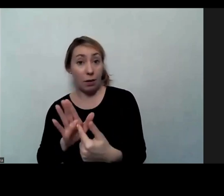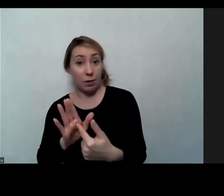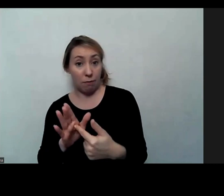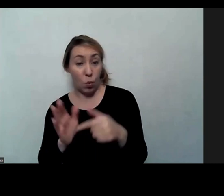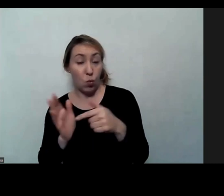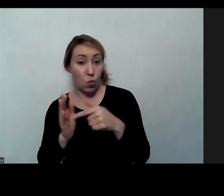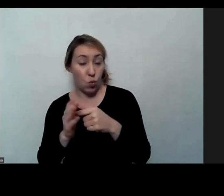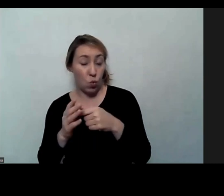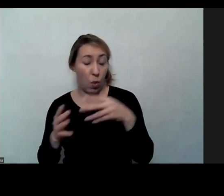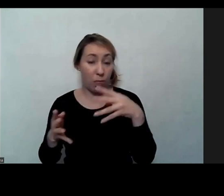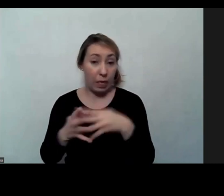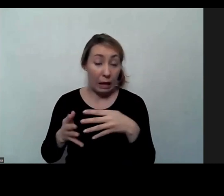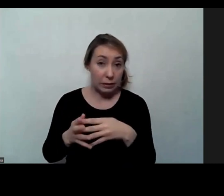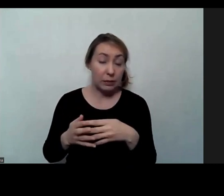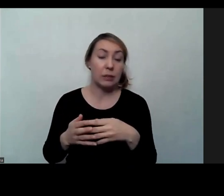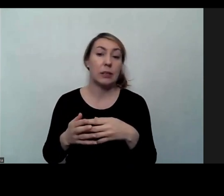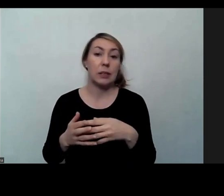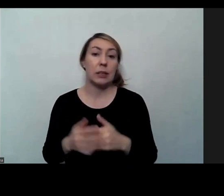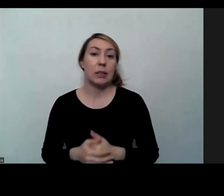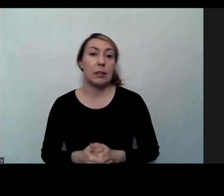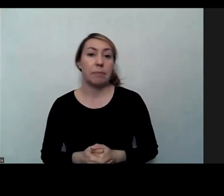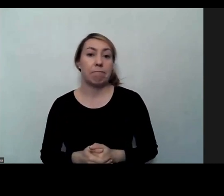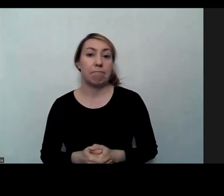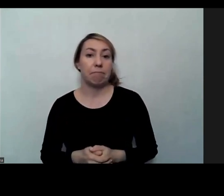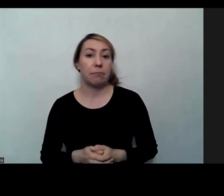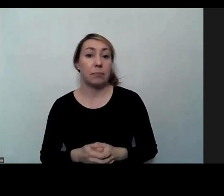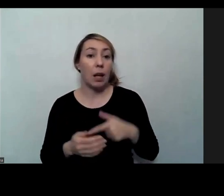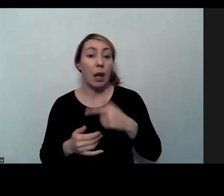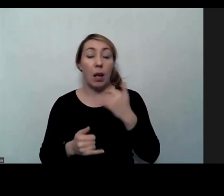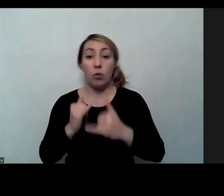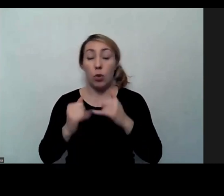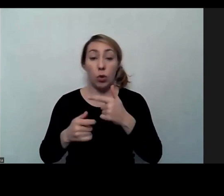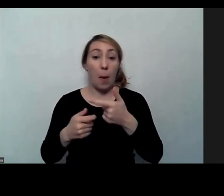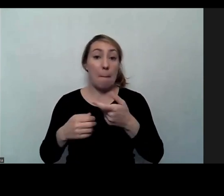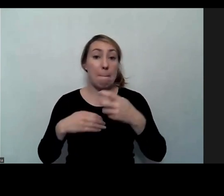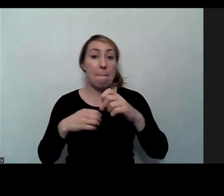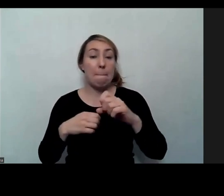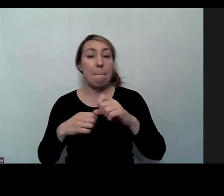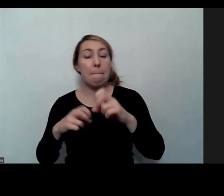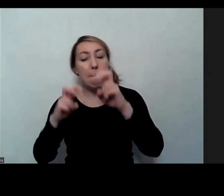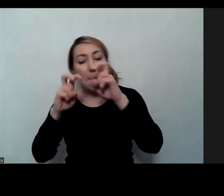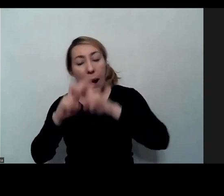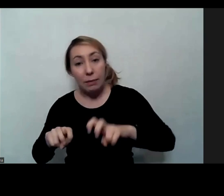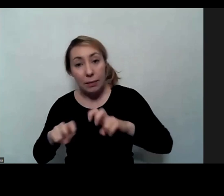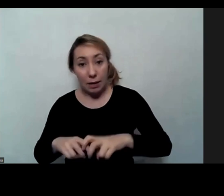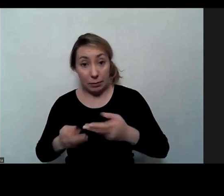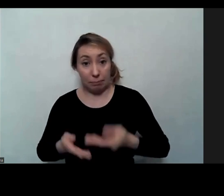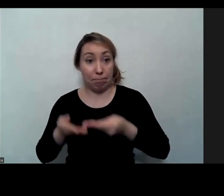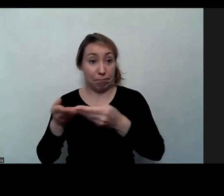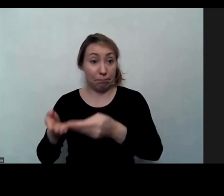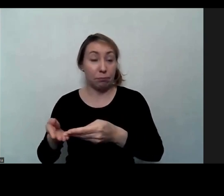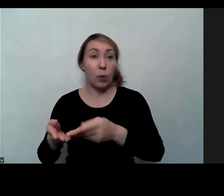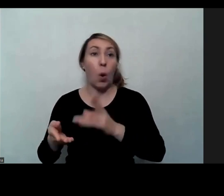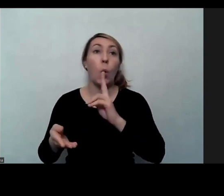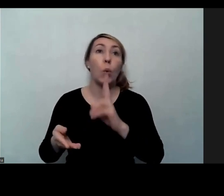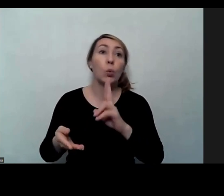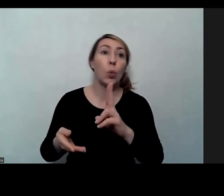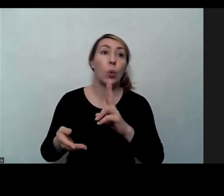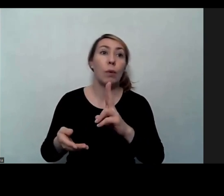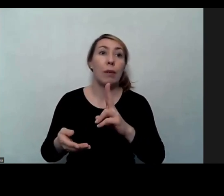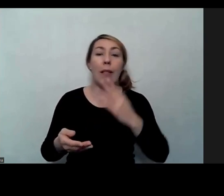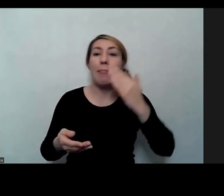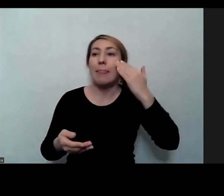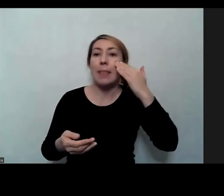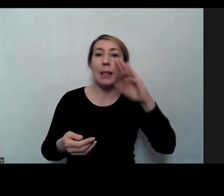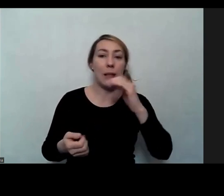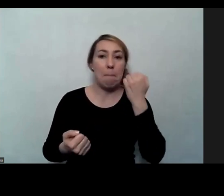narzędzie, że umożliwienie przeprowadzenia badania takiemu diagnoście, który nie zna